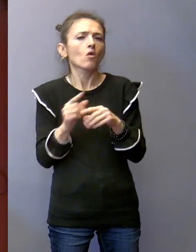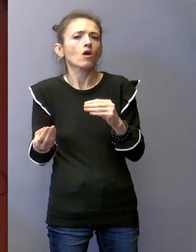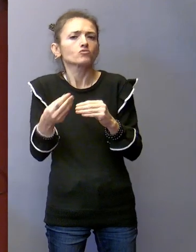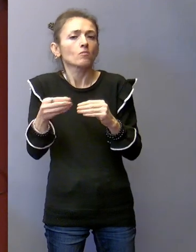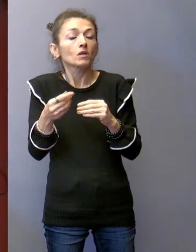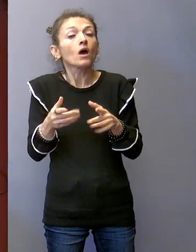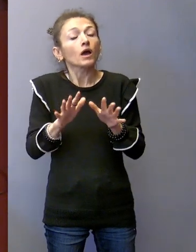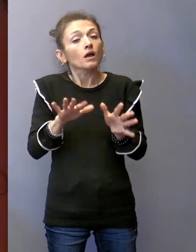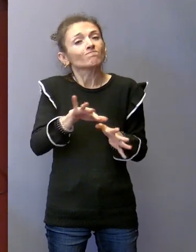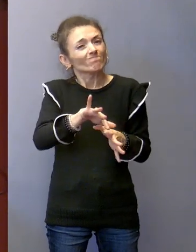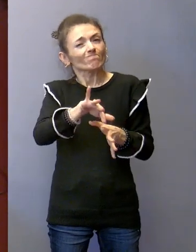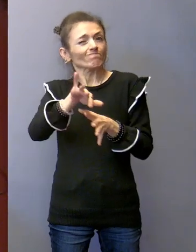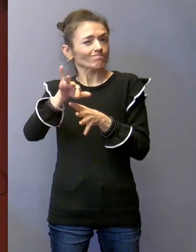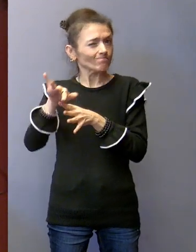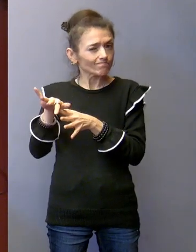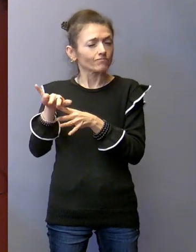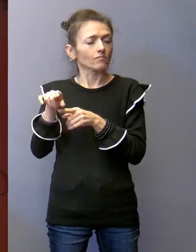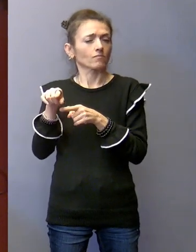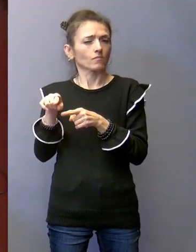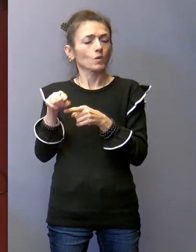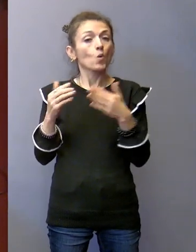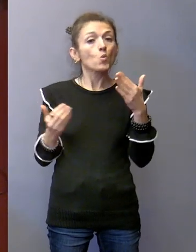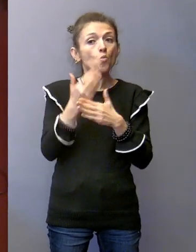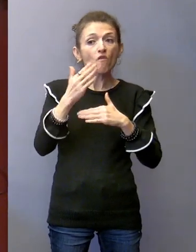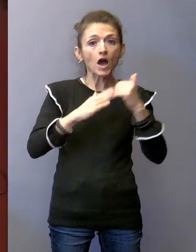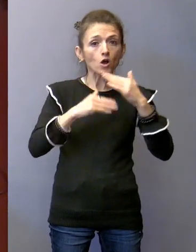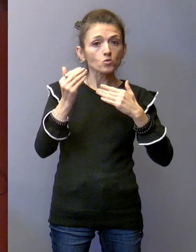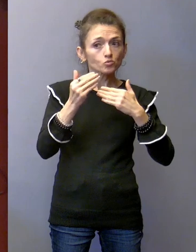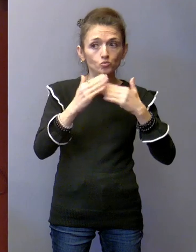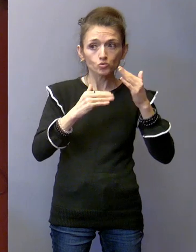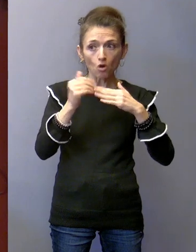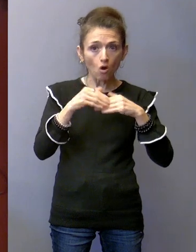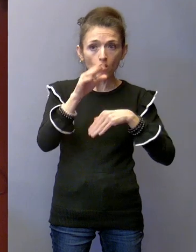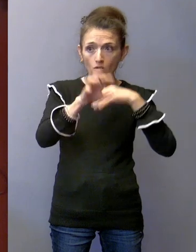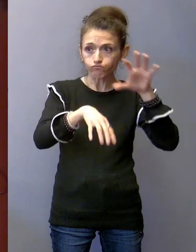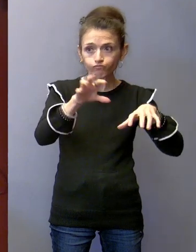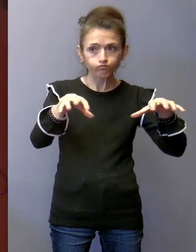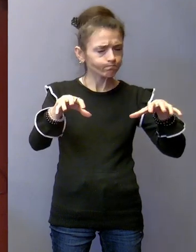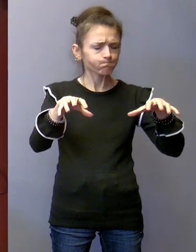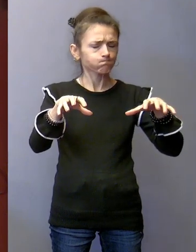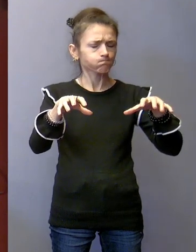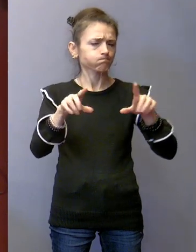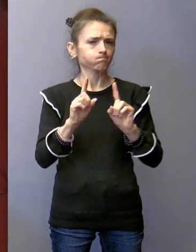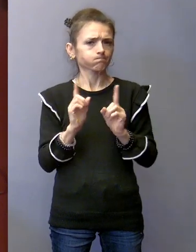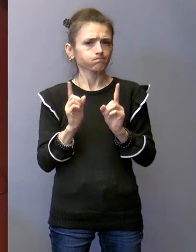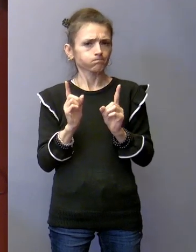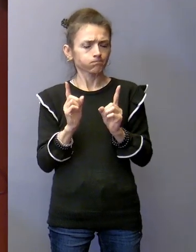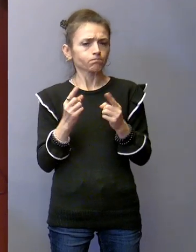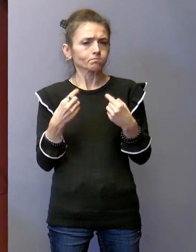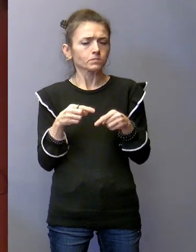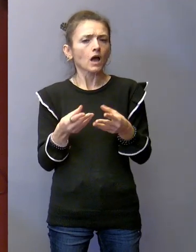come dicevo che sia consentita alcuna nuova costruzione Questo è quanto ci permette di